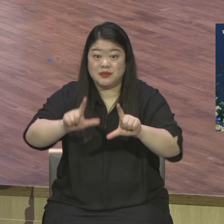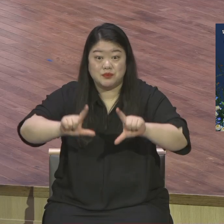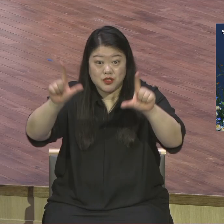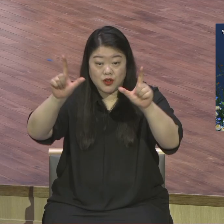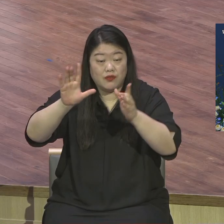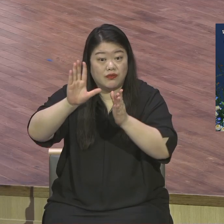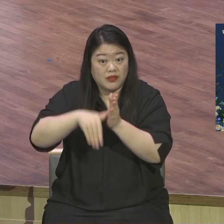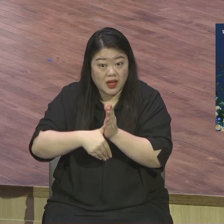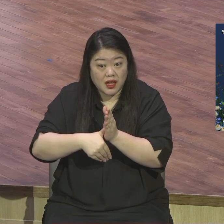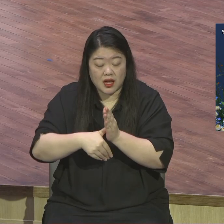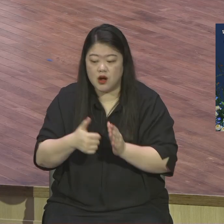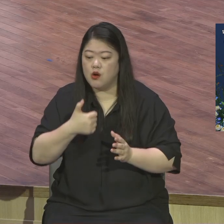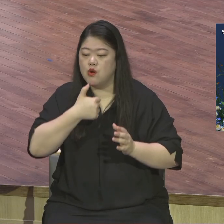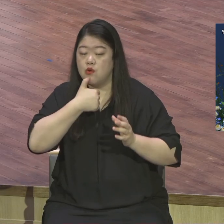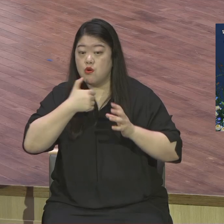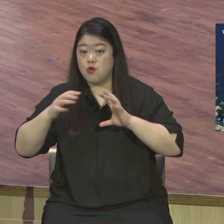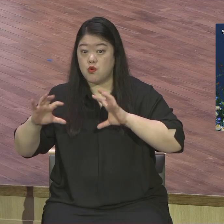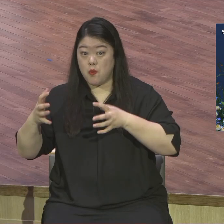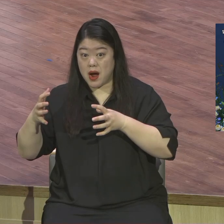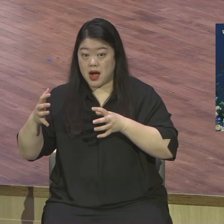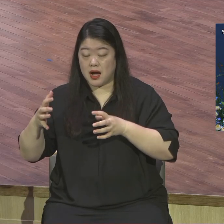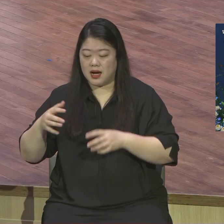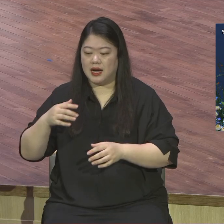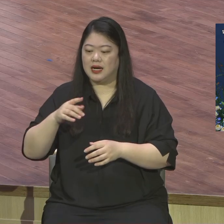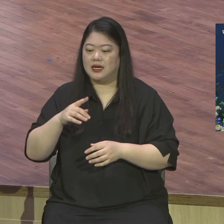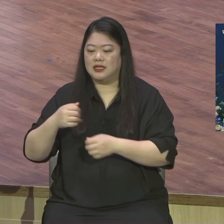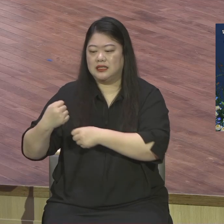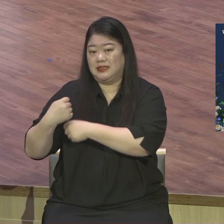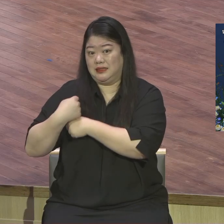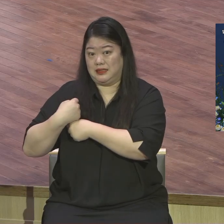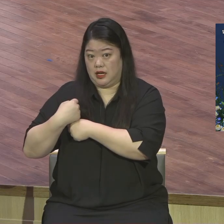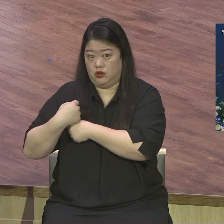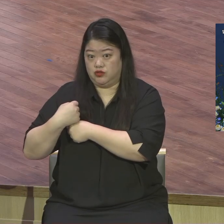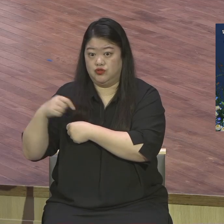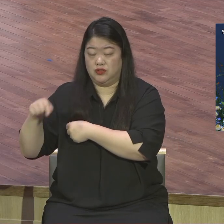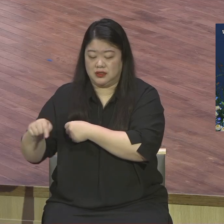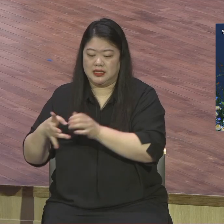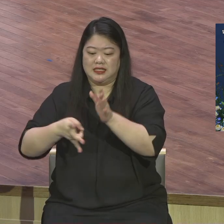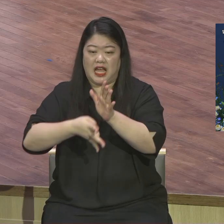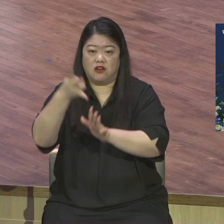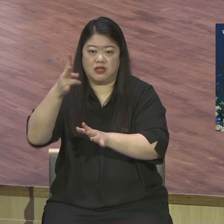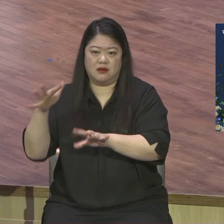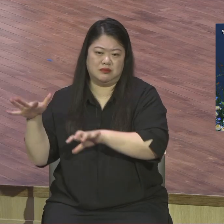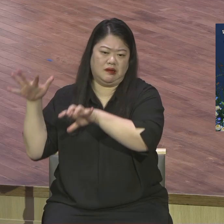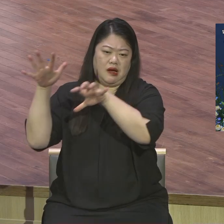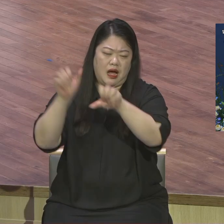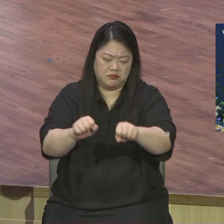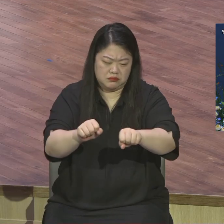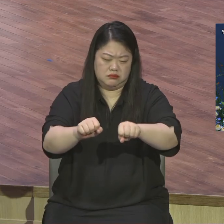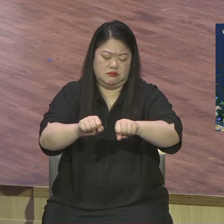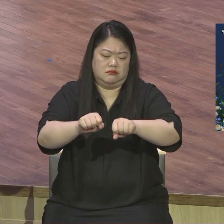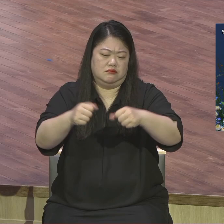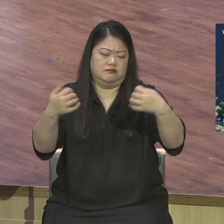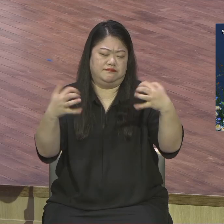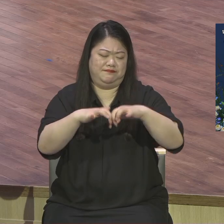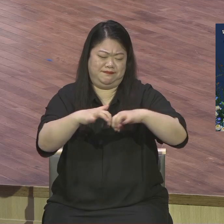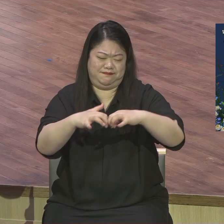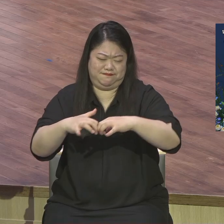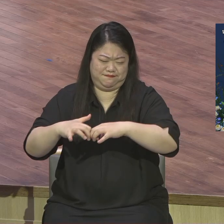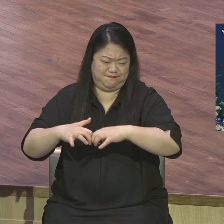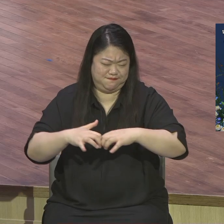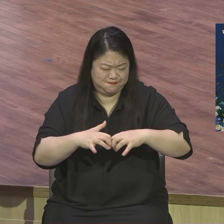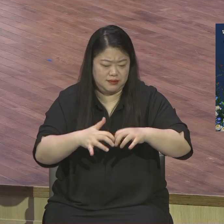됐습니까? 로마 티토 장군이 예루살렘을 공개해 와가지고 완전히 합량시켰습니다. 이